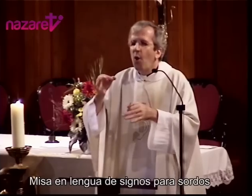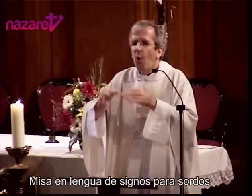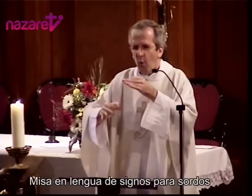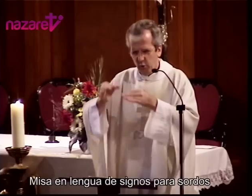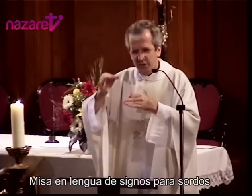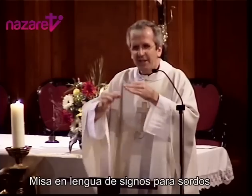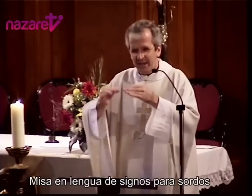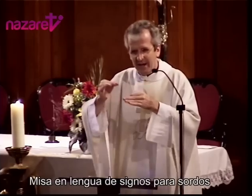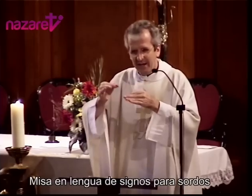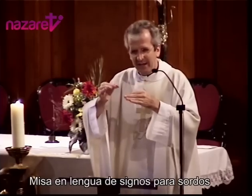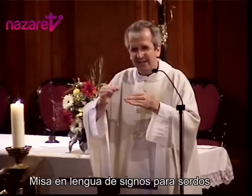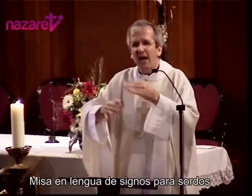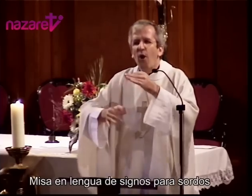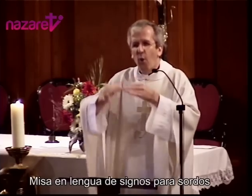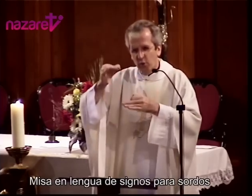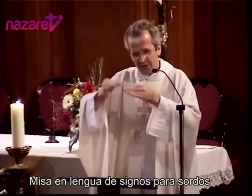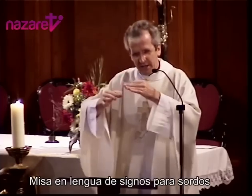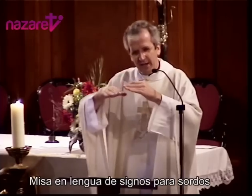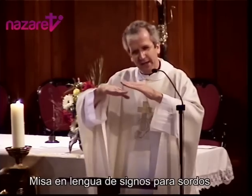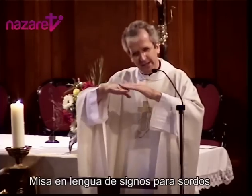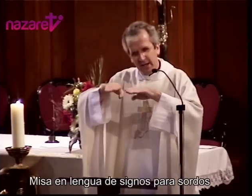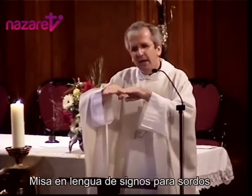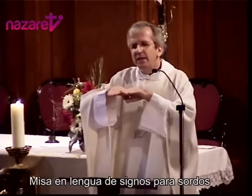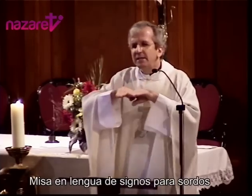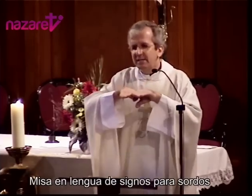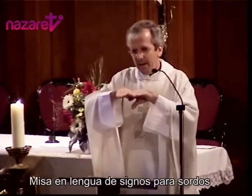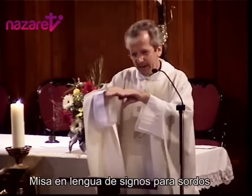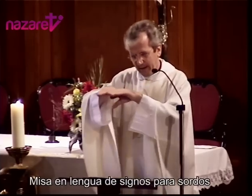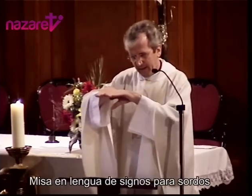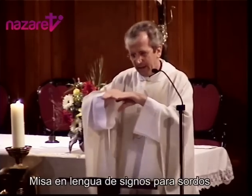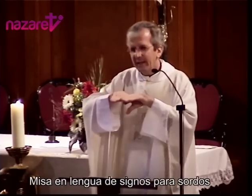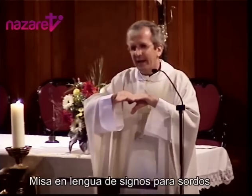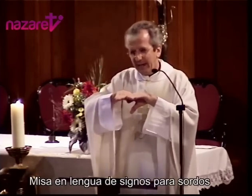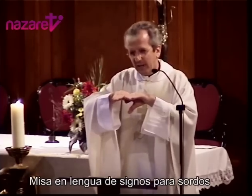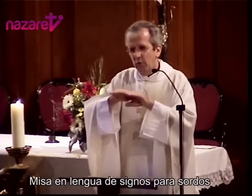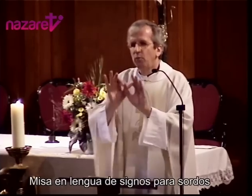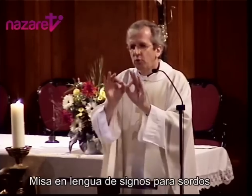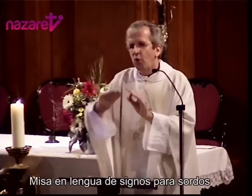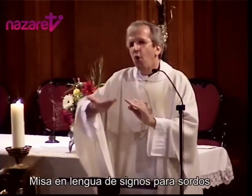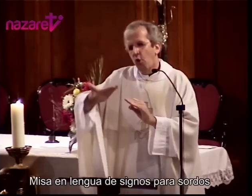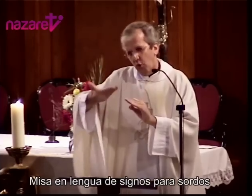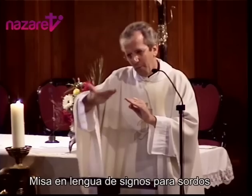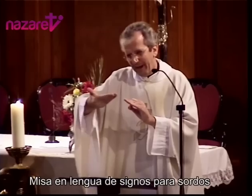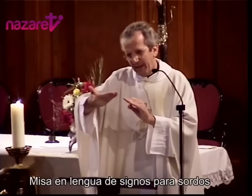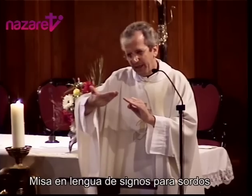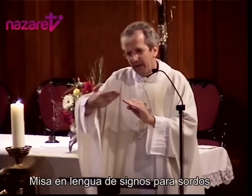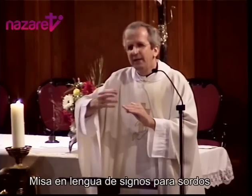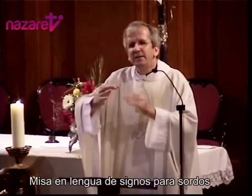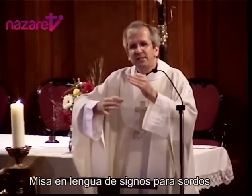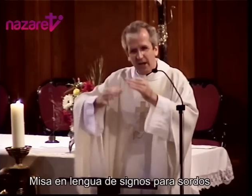Justicia, esa justicia que es saber tratar a todo el mundo como merece, ser